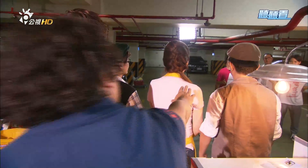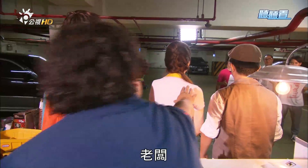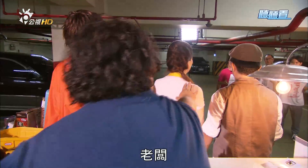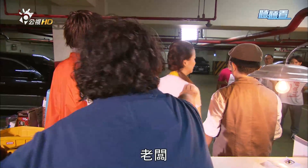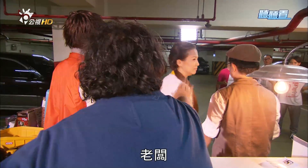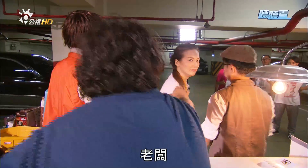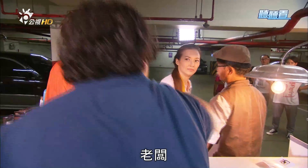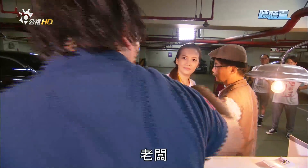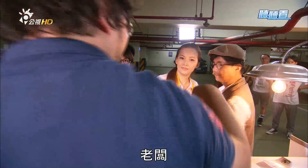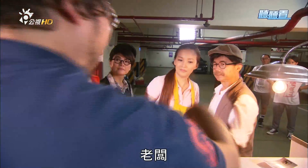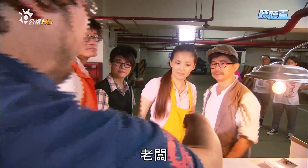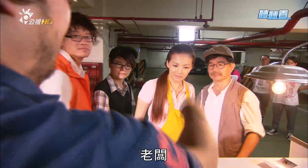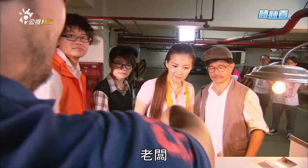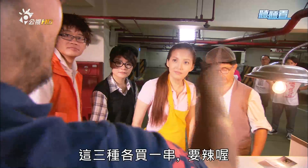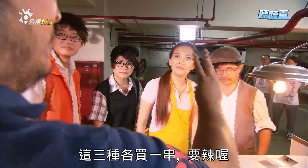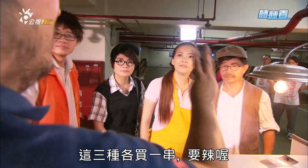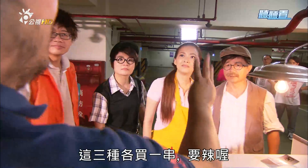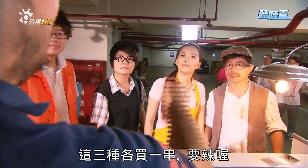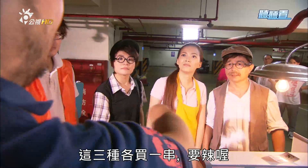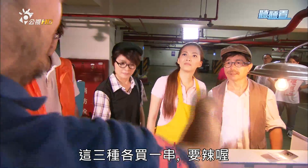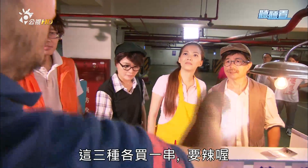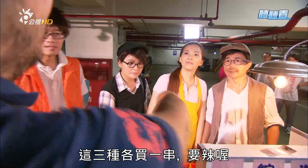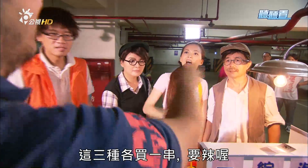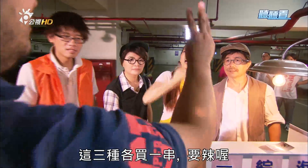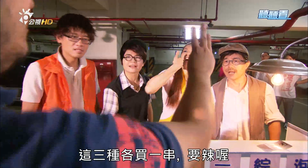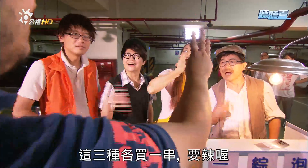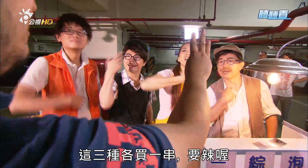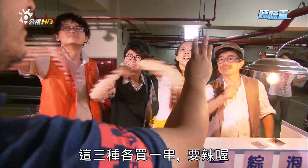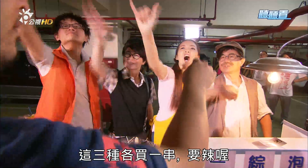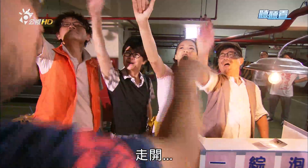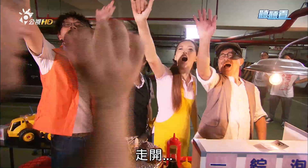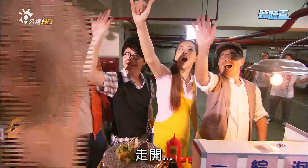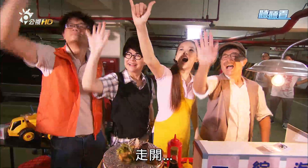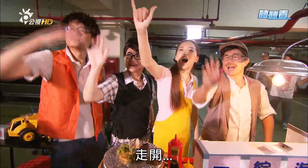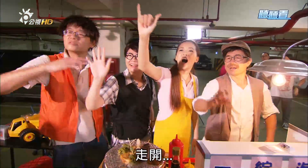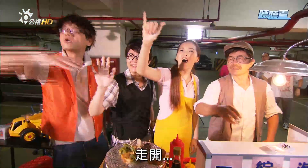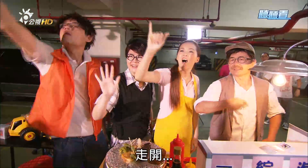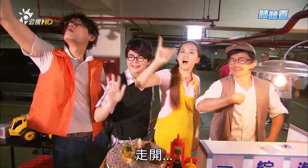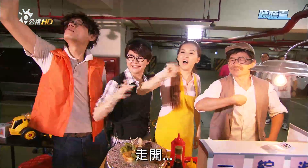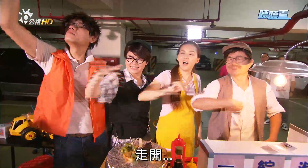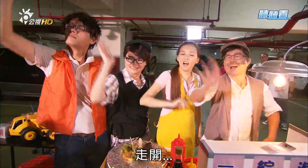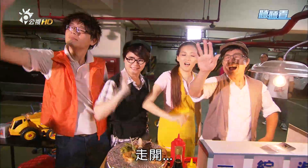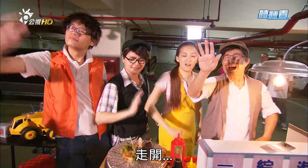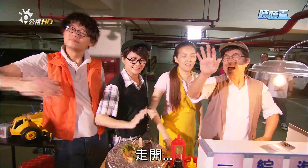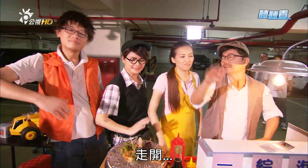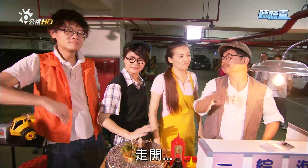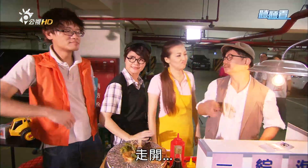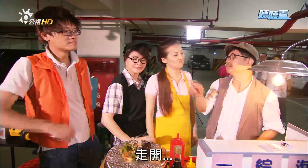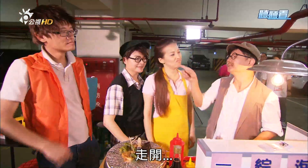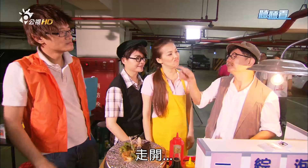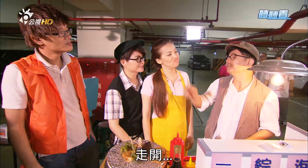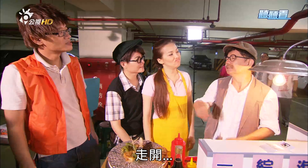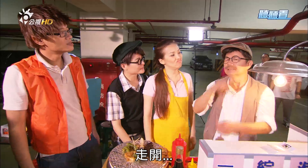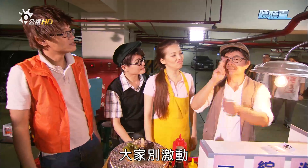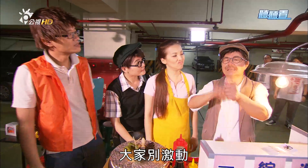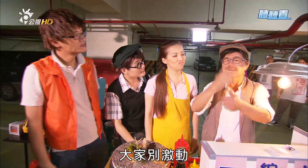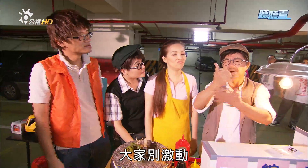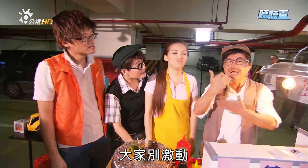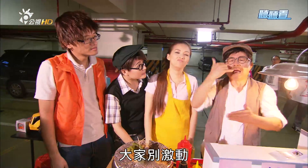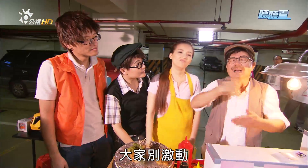老板，这三种各买一串，要辣哦。 走开，走开啦，走开，大家别激动，你